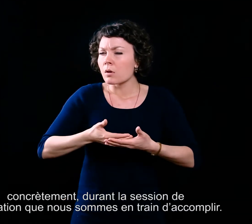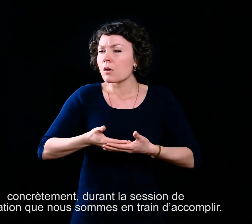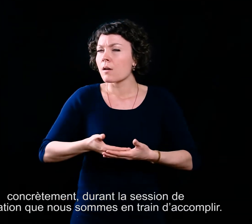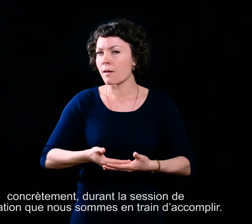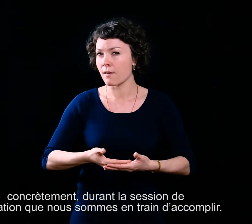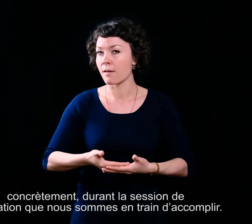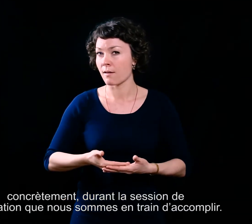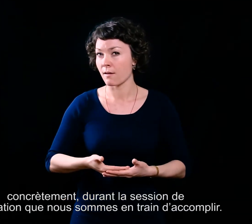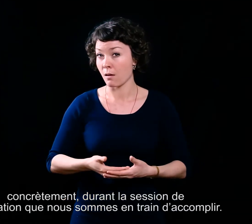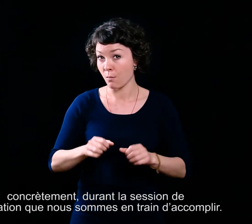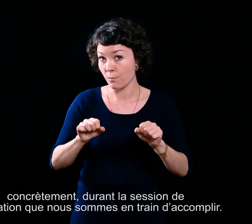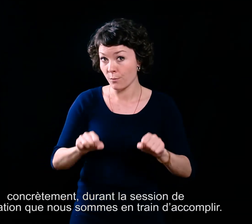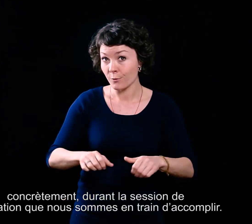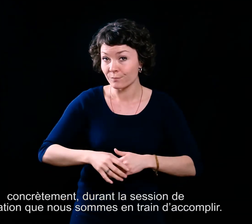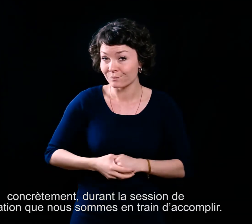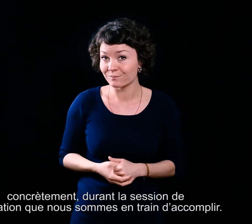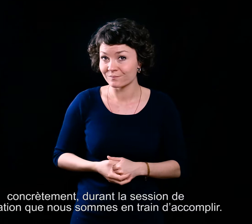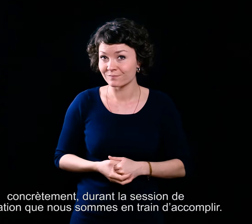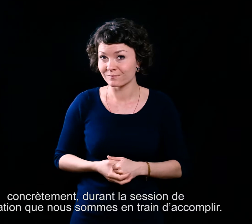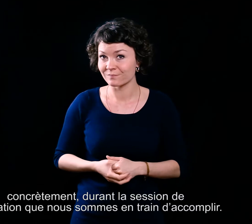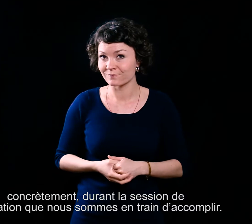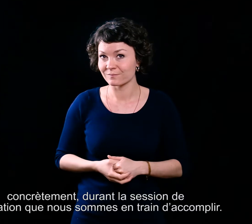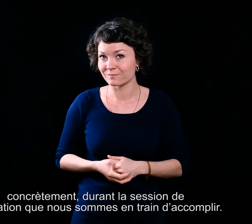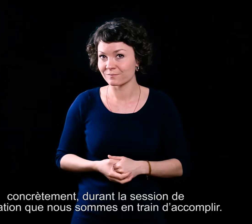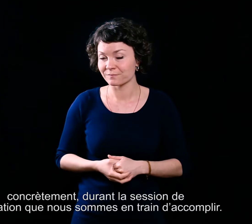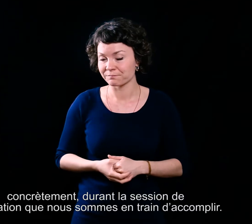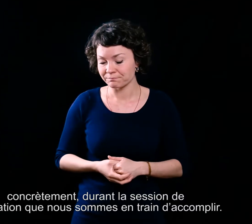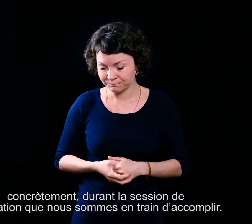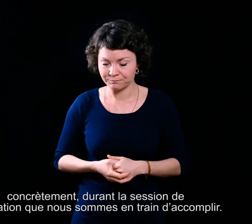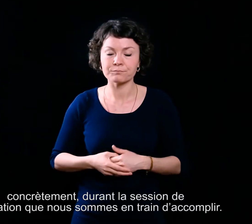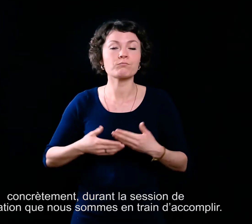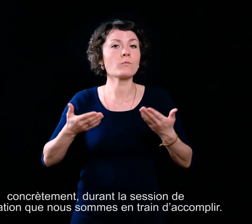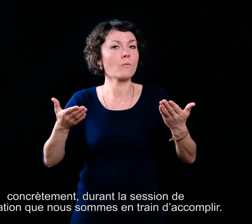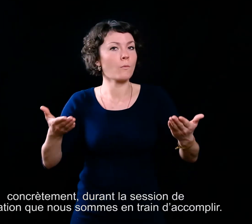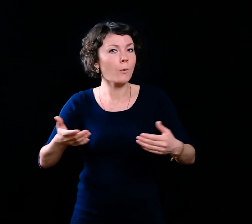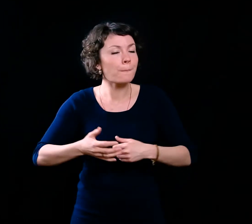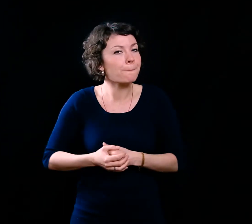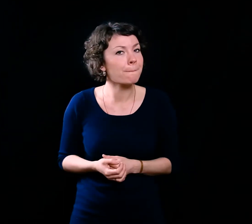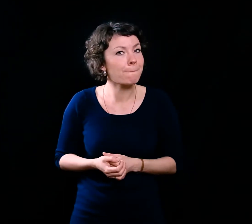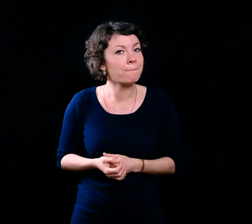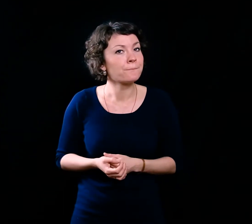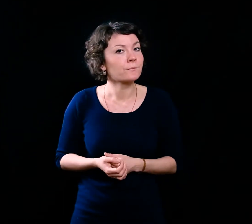durant concrètement la session de méditation que nous sommes en train d'accomplir.